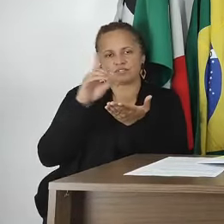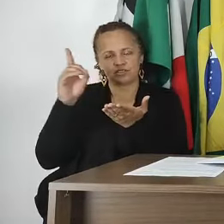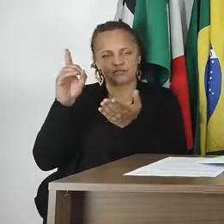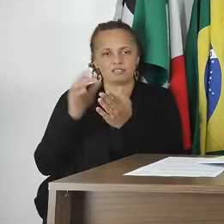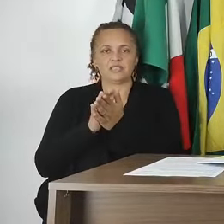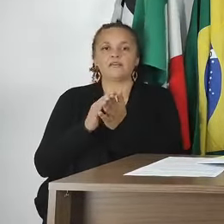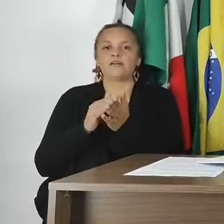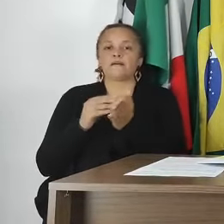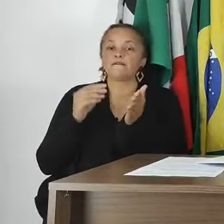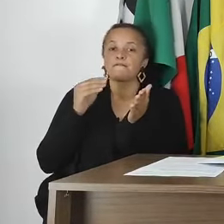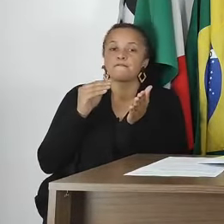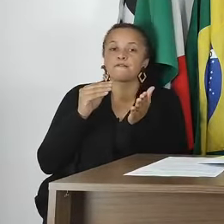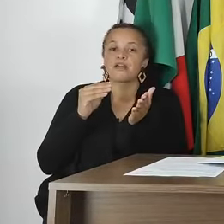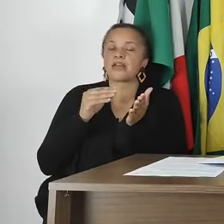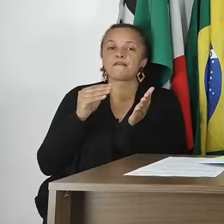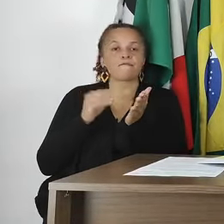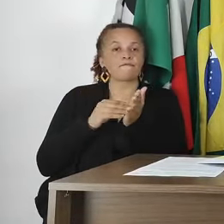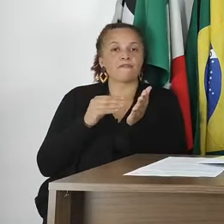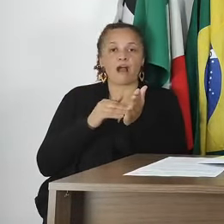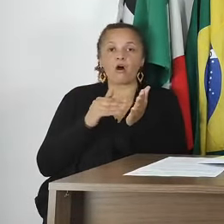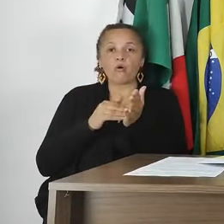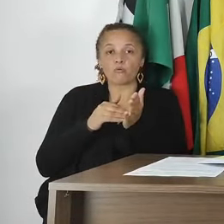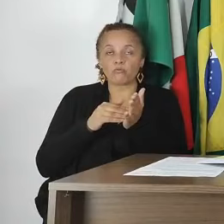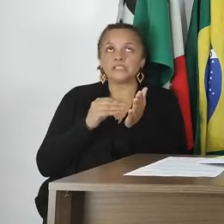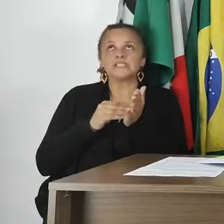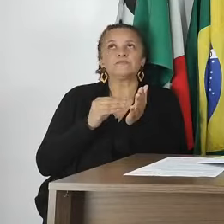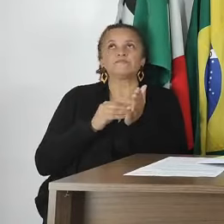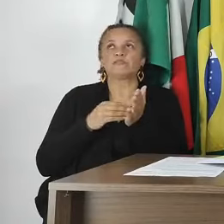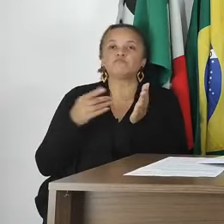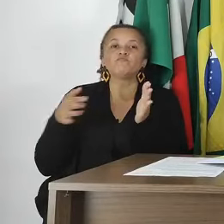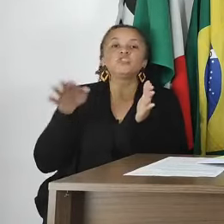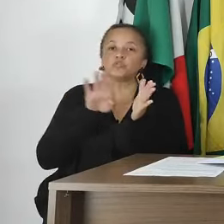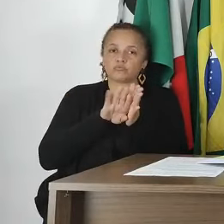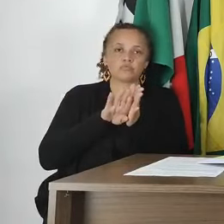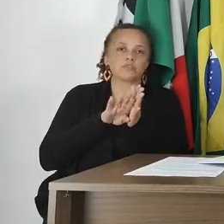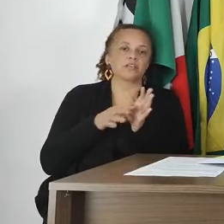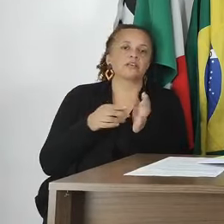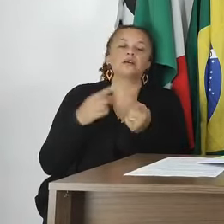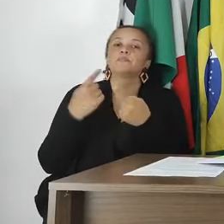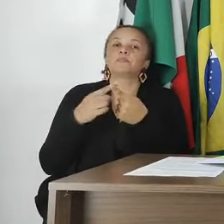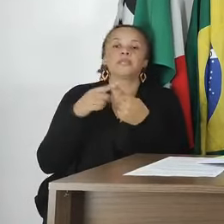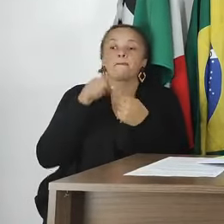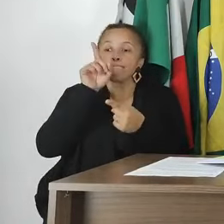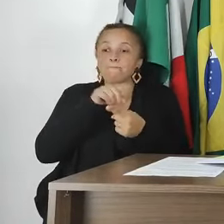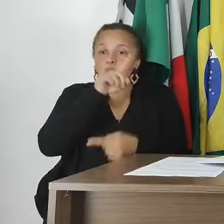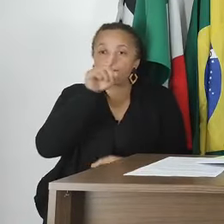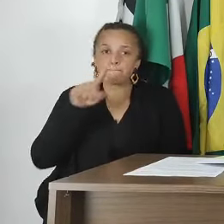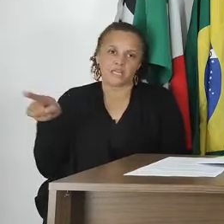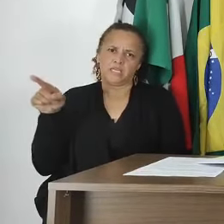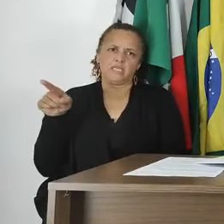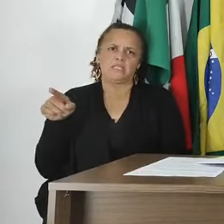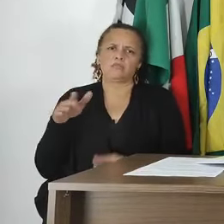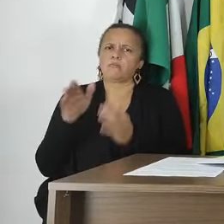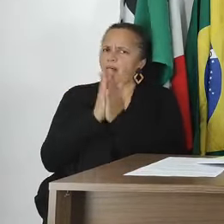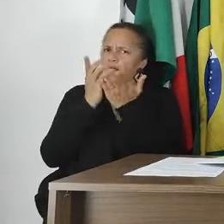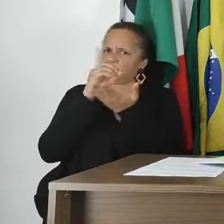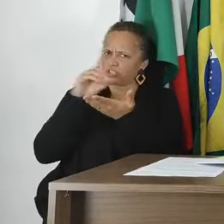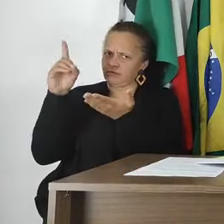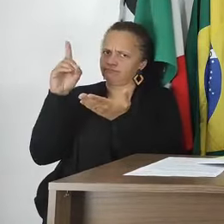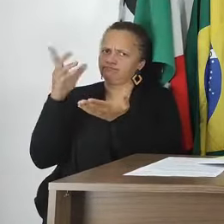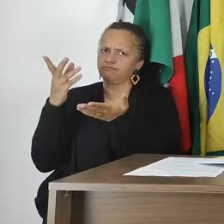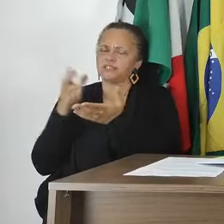extremamente proibida, ou como é que eu posso dizer? Ou não é proibida a pregação